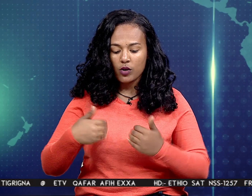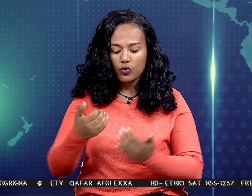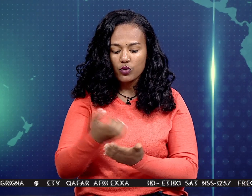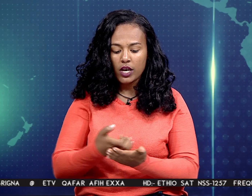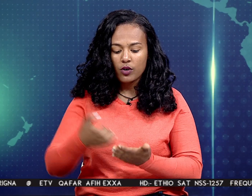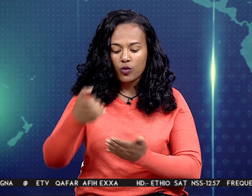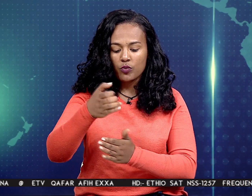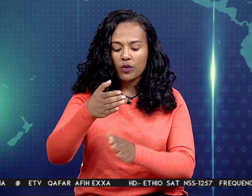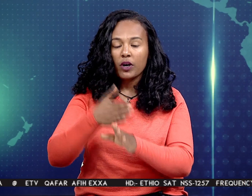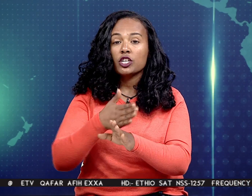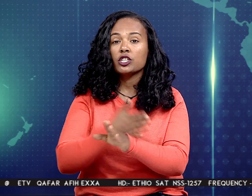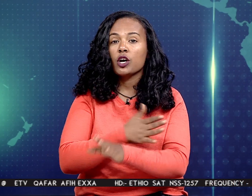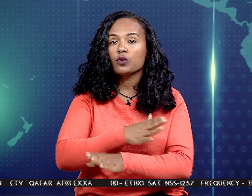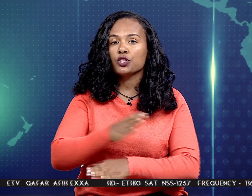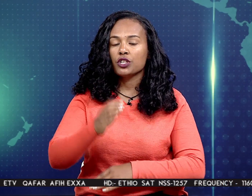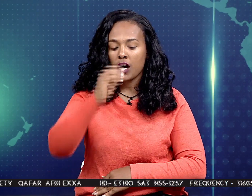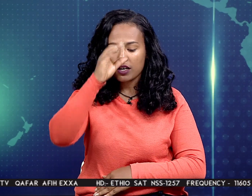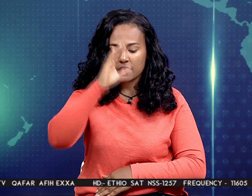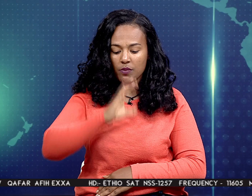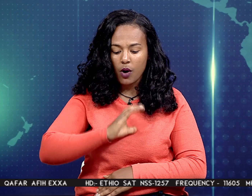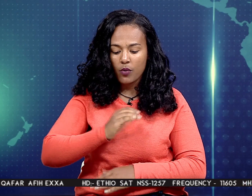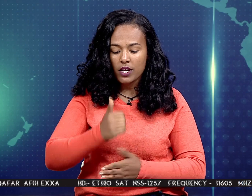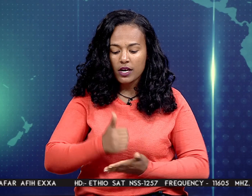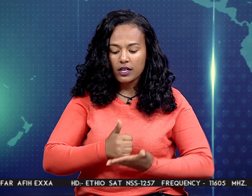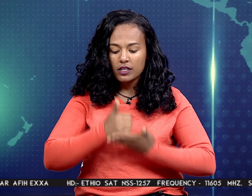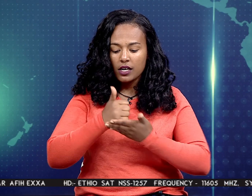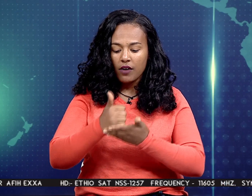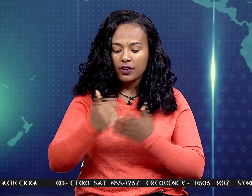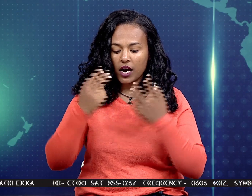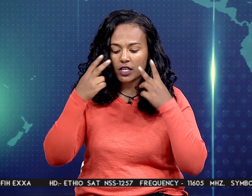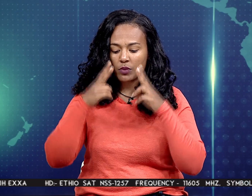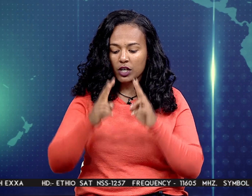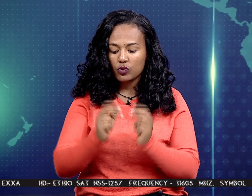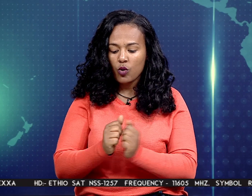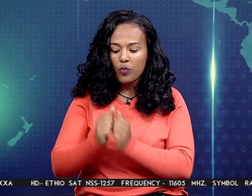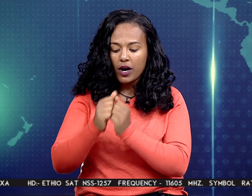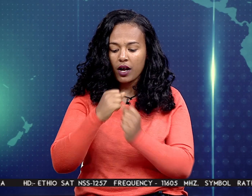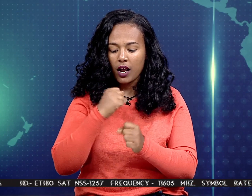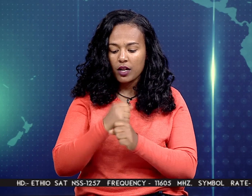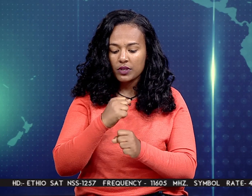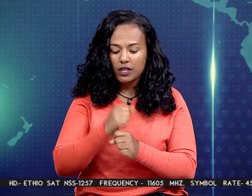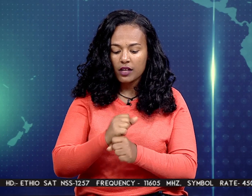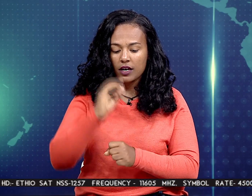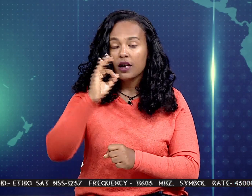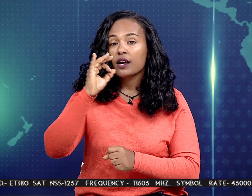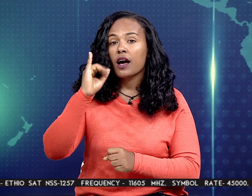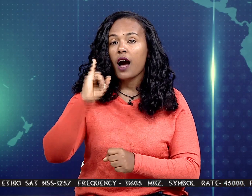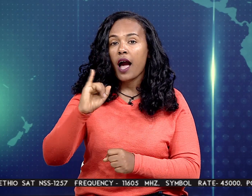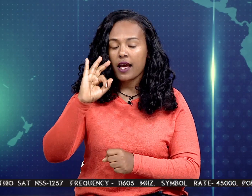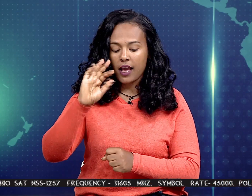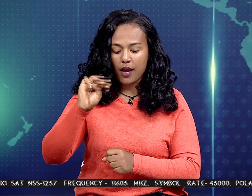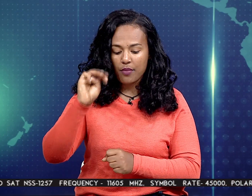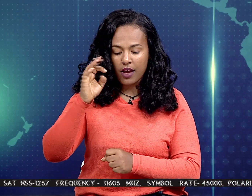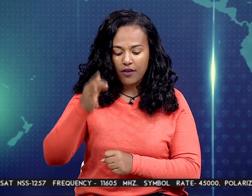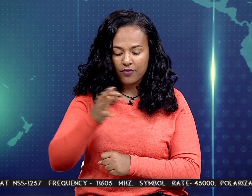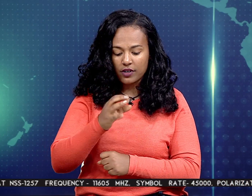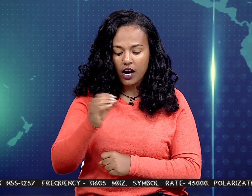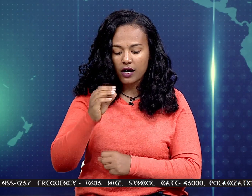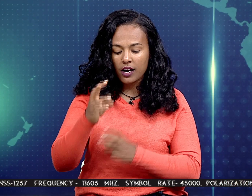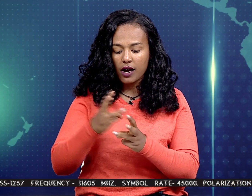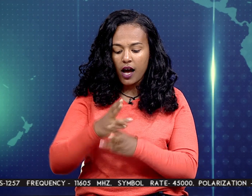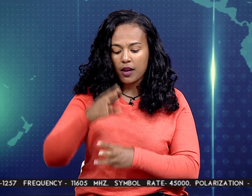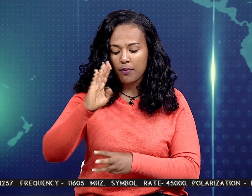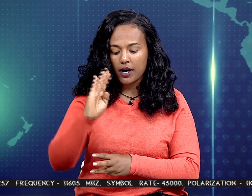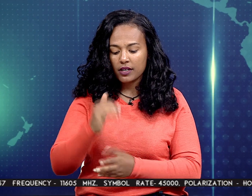እየተደረጉ ያሉ የኢኮኖሚ ማሻሻያዎችና የሰብአዊ ድጋፍን አስመልክቶ በጋራ ለመስራት